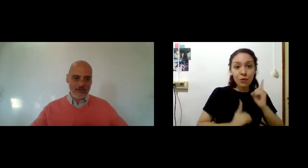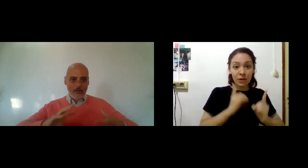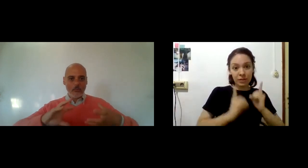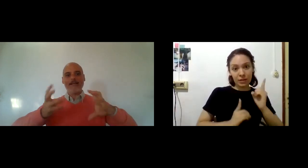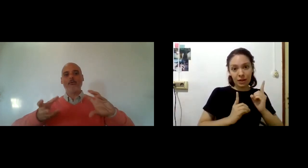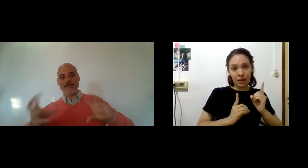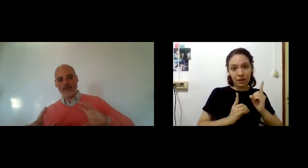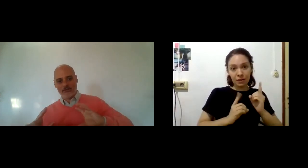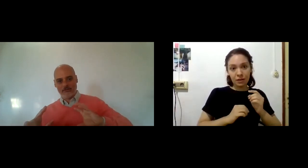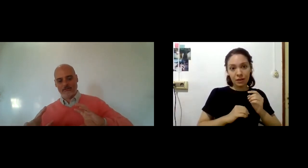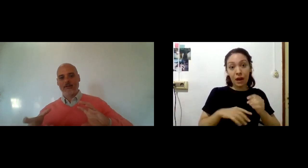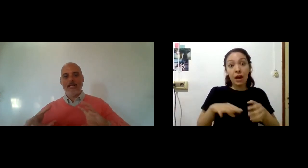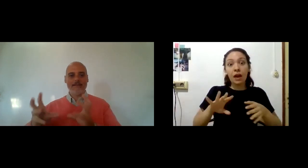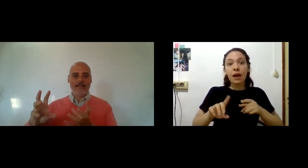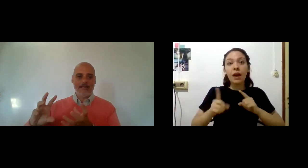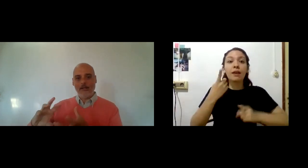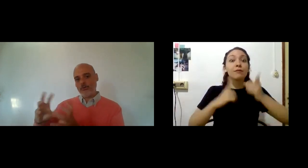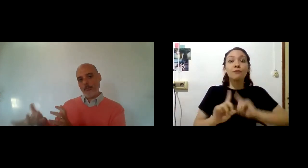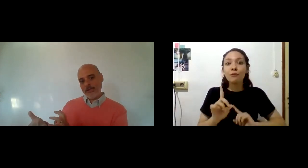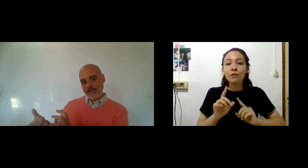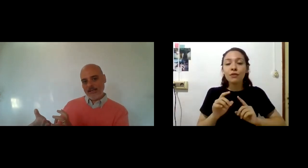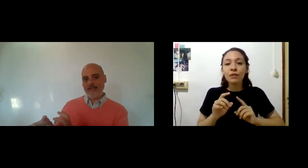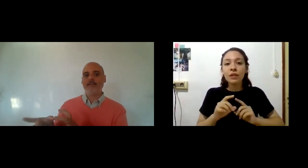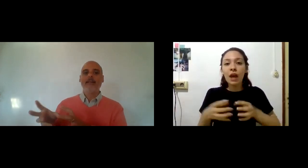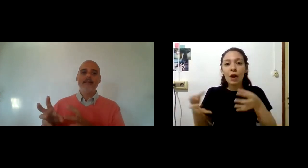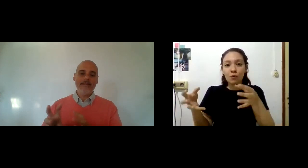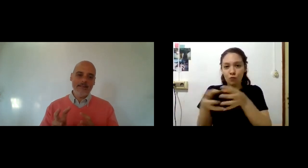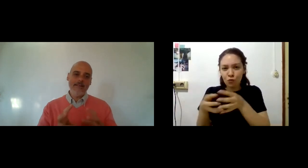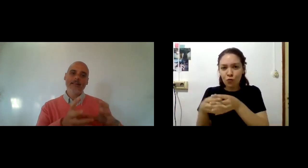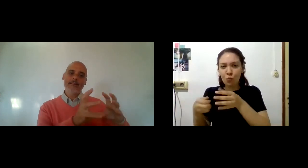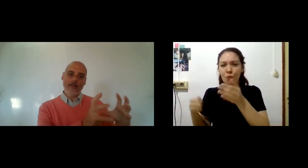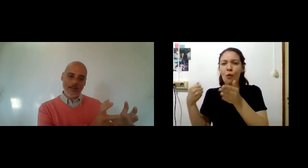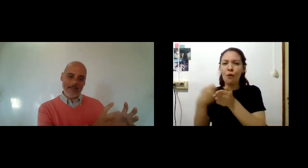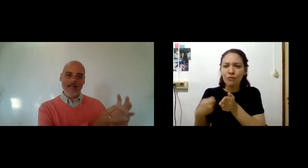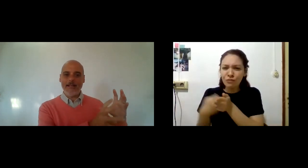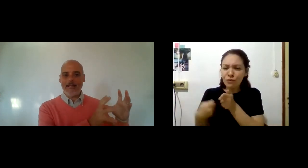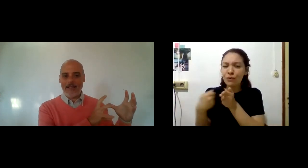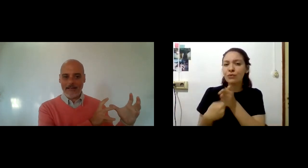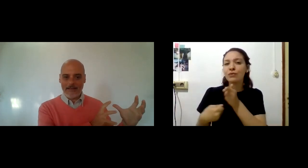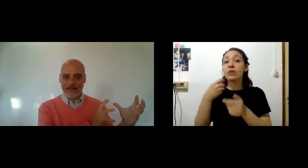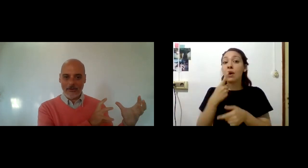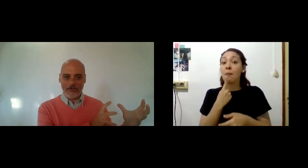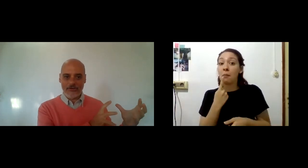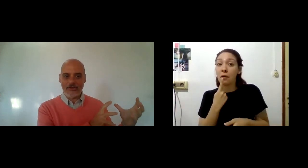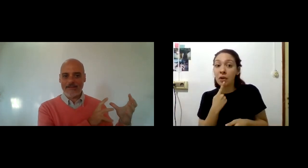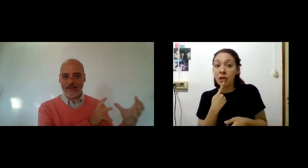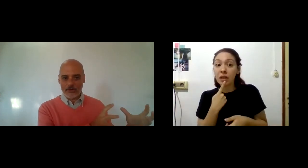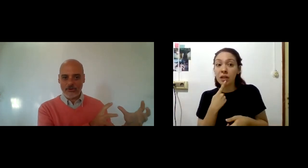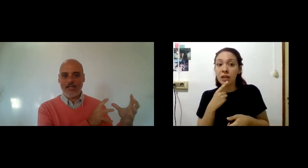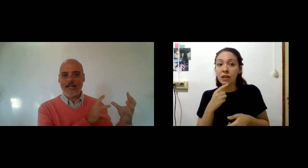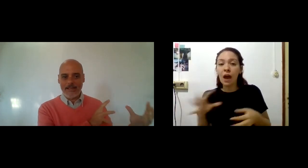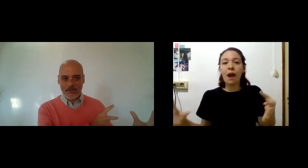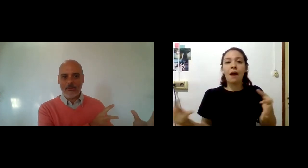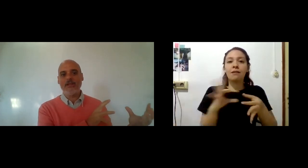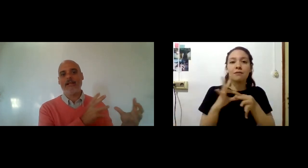universidades. Entonces hay como una articulación entre las luchas políticas y, de alguna manera, los